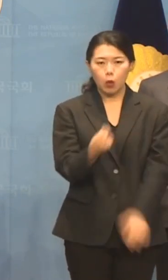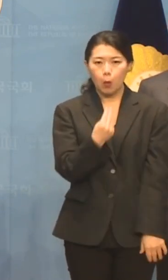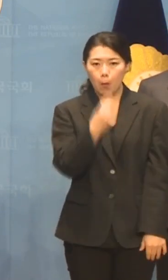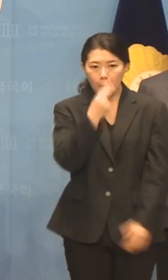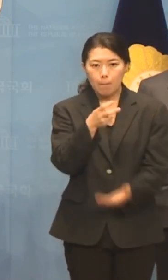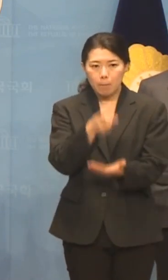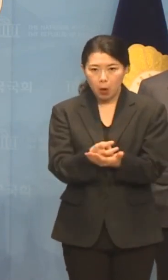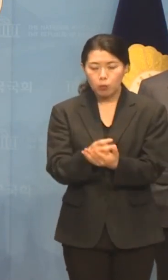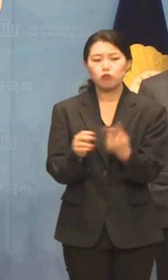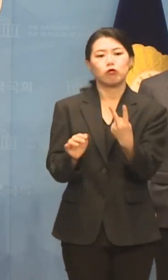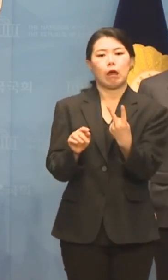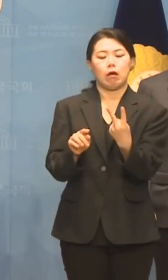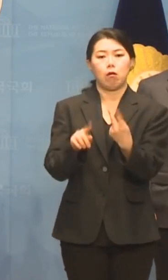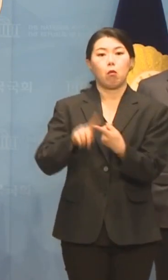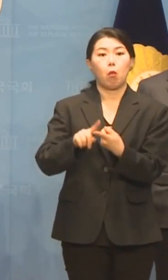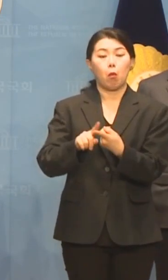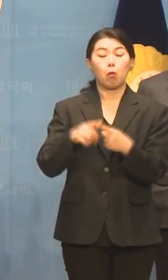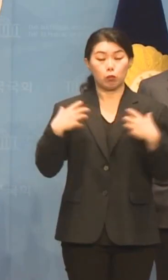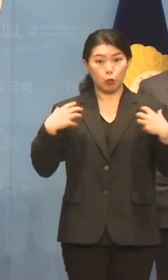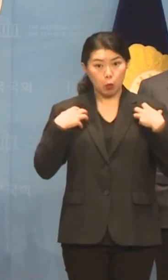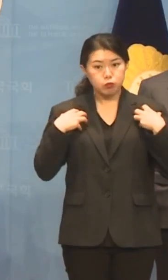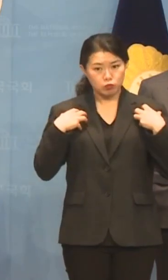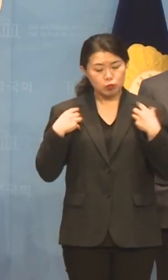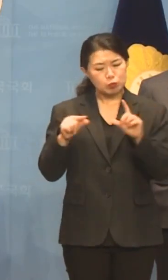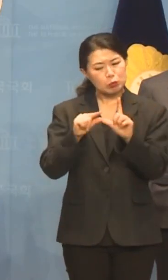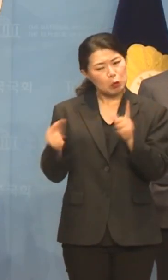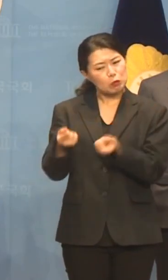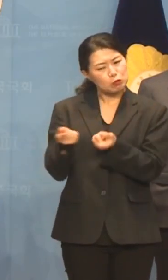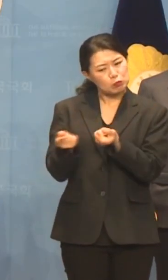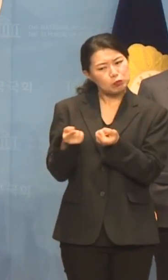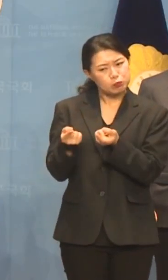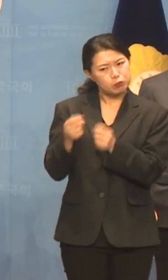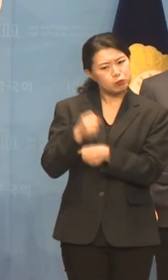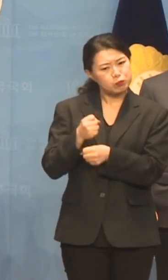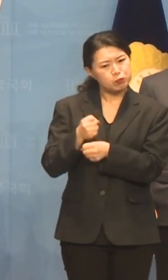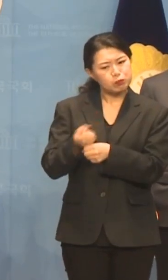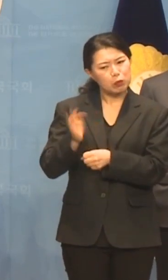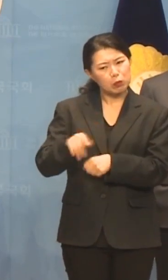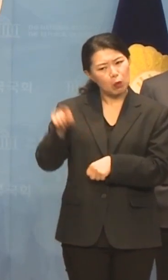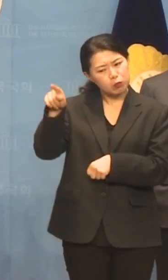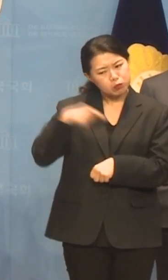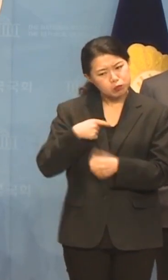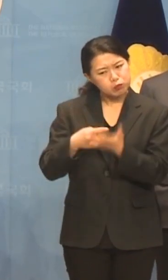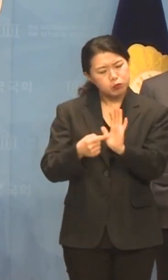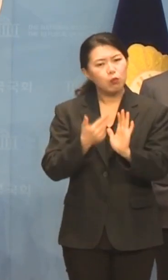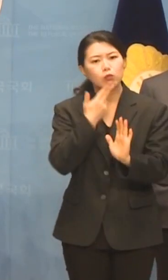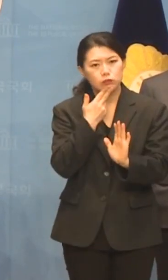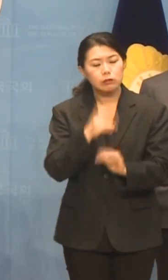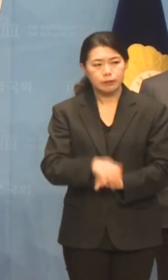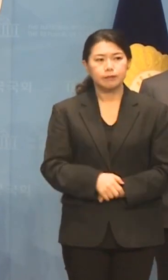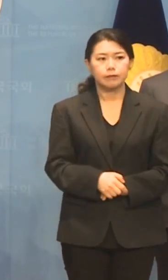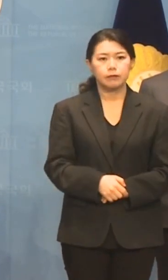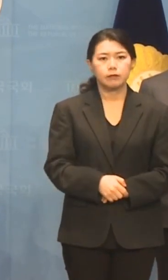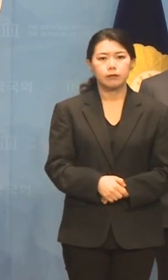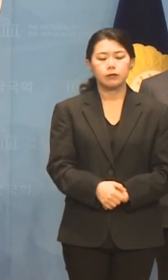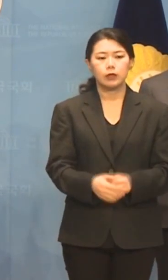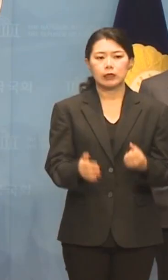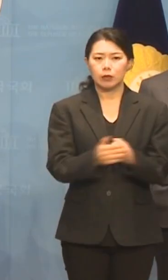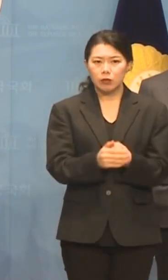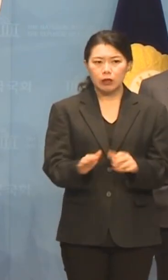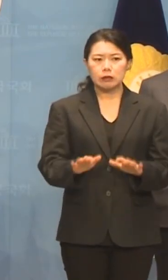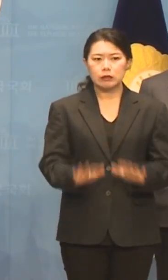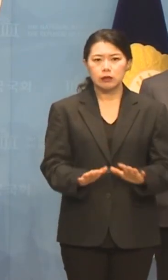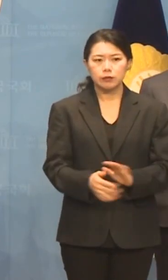재해보험법에 대해서는 정부가 아는 일부 조정안을 만들었다는데 저희들한테 공개를 하지 않고 있습니다. 그래서 더